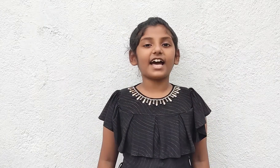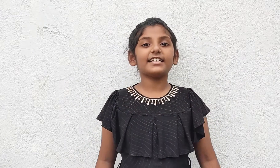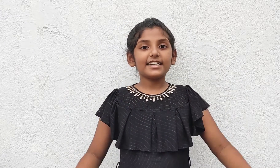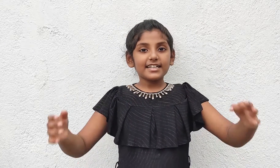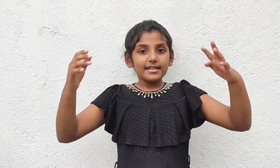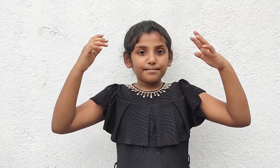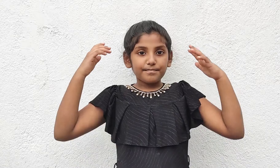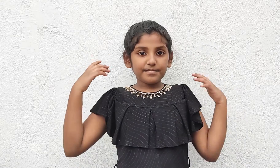பண்ணுகிறார்.